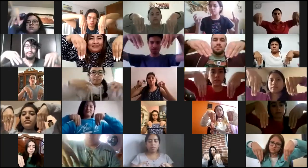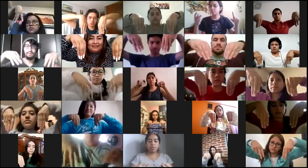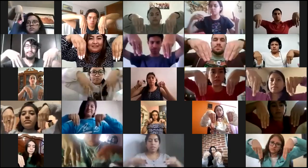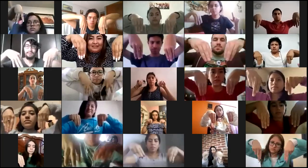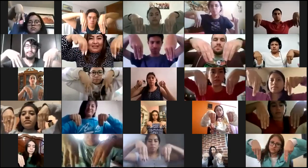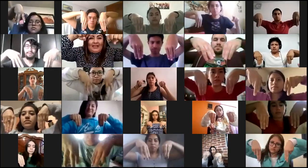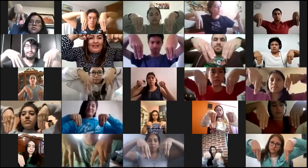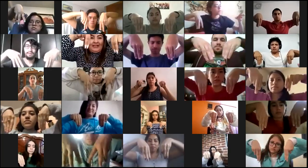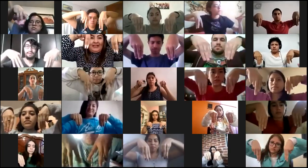N.